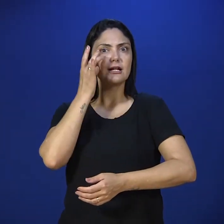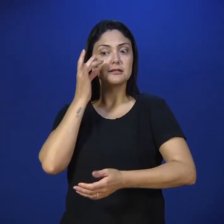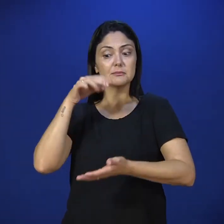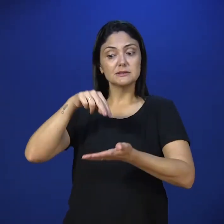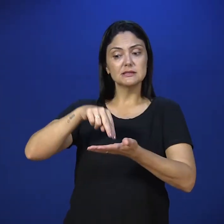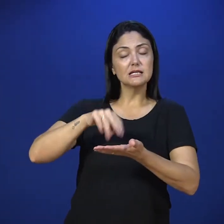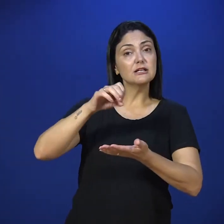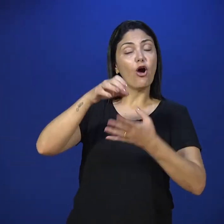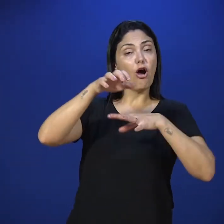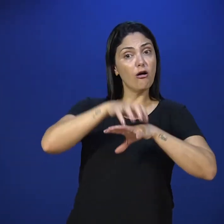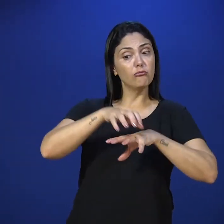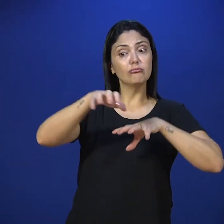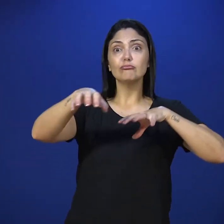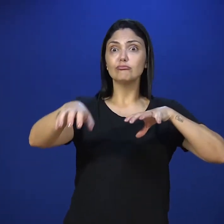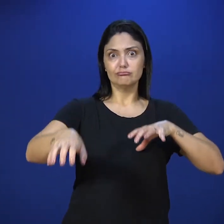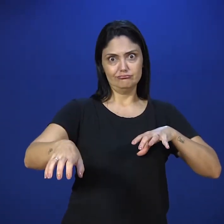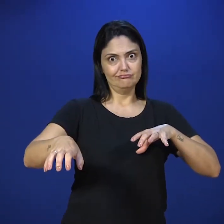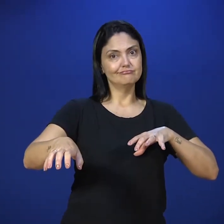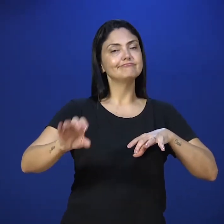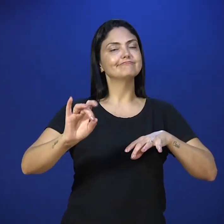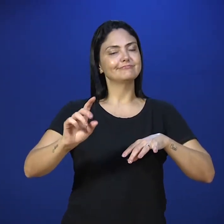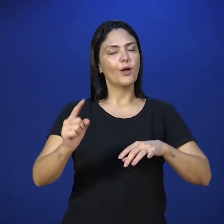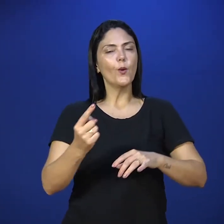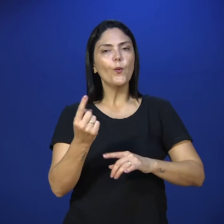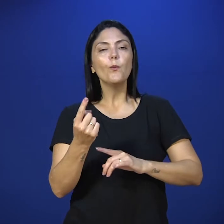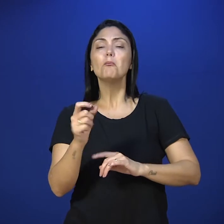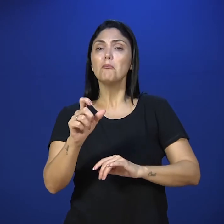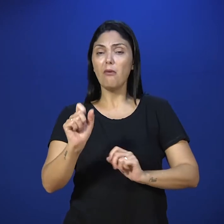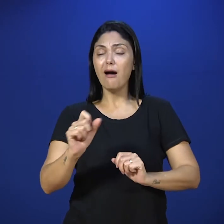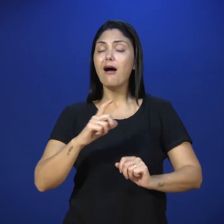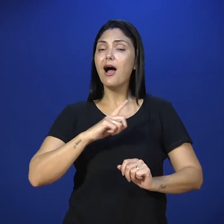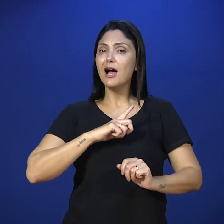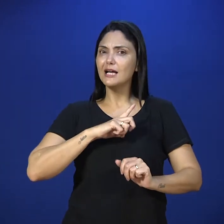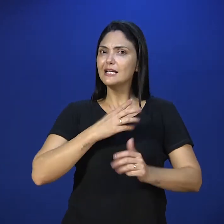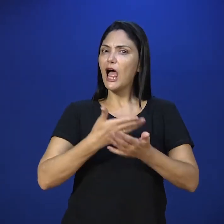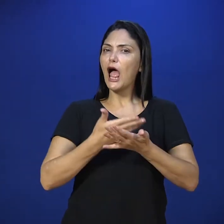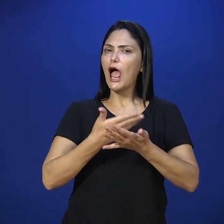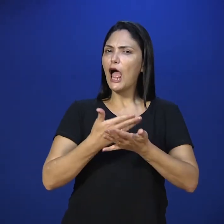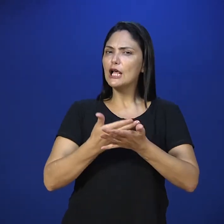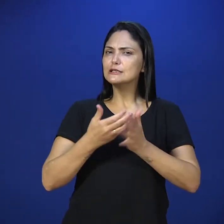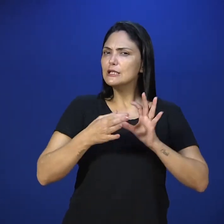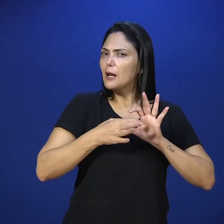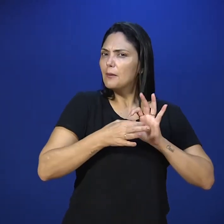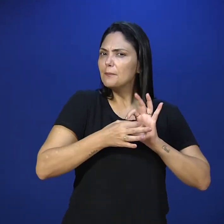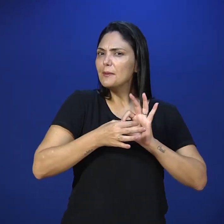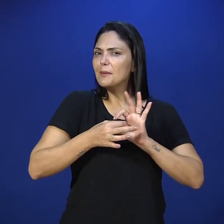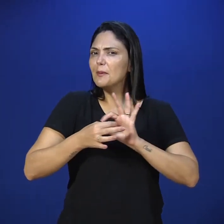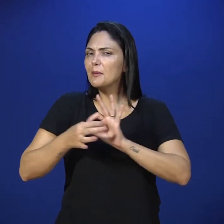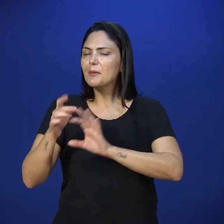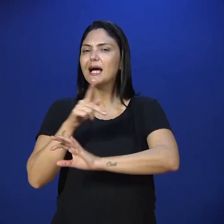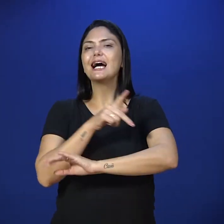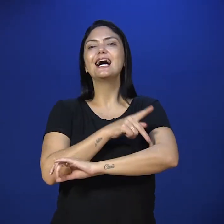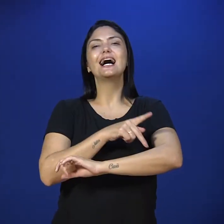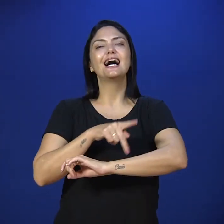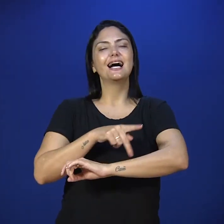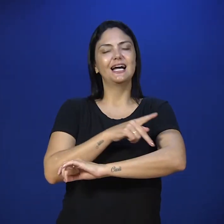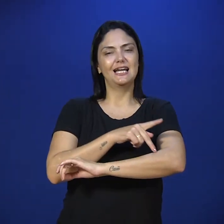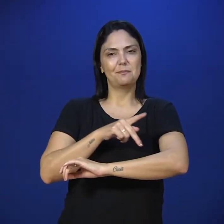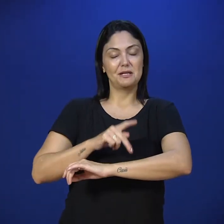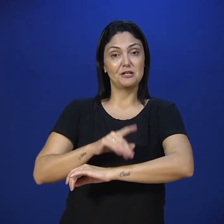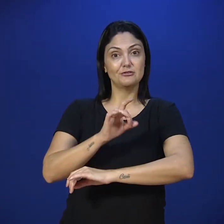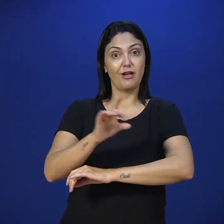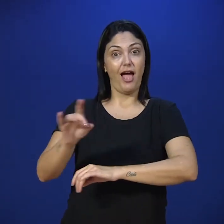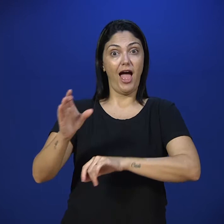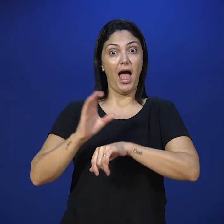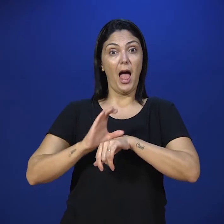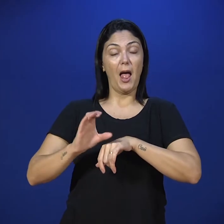semipresencial em conjunto ou isoladamente, como o ensino híbrido, de acordo com projetos pedagógicos dos